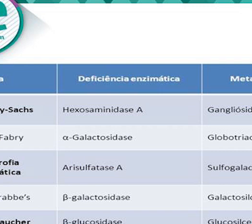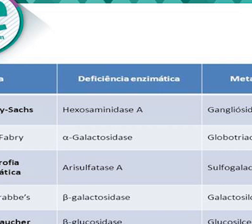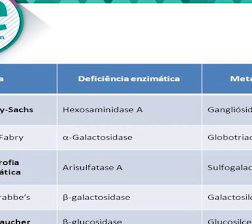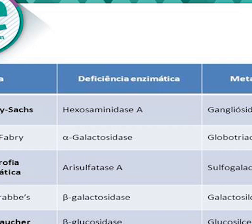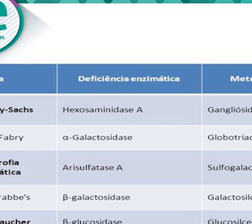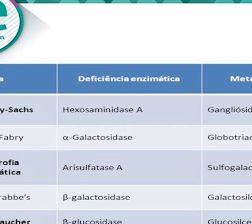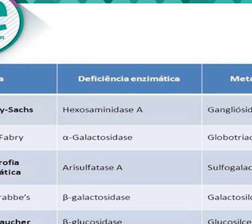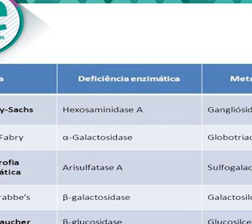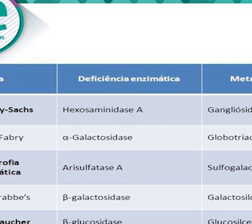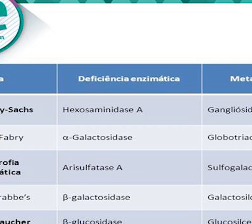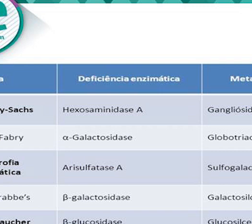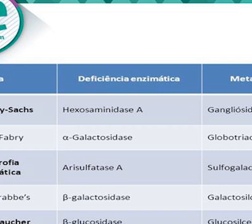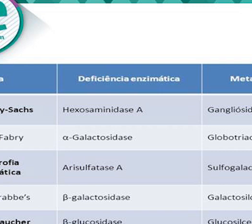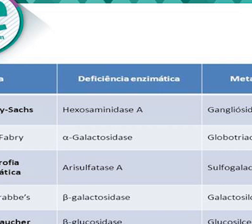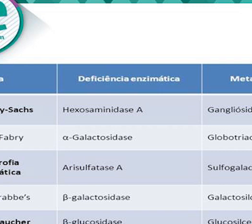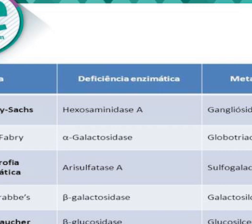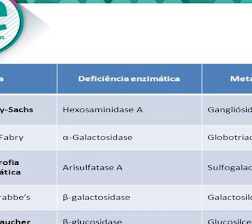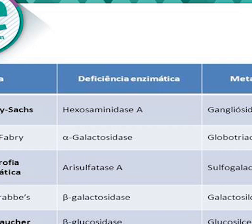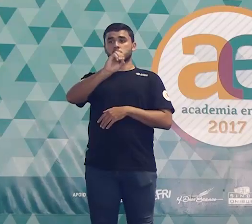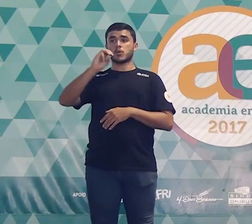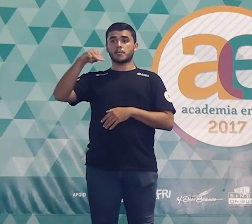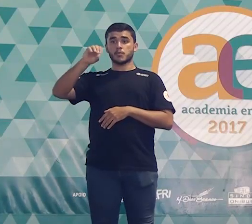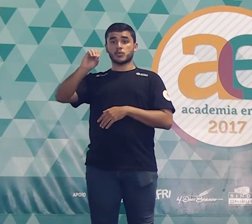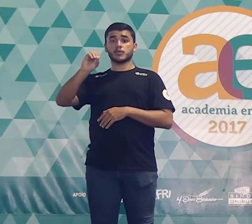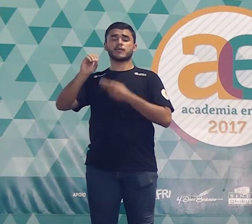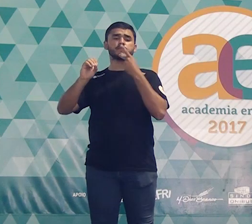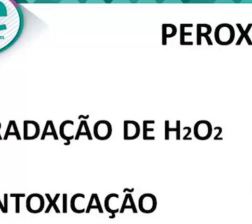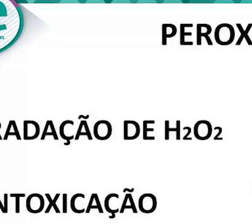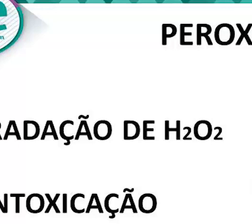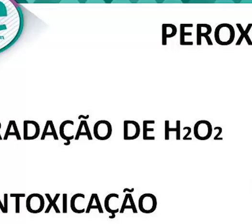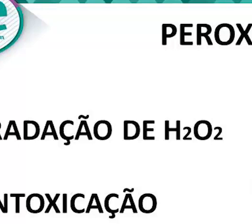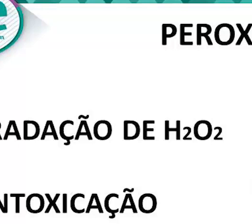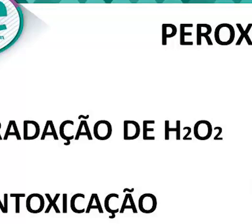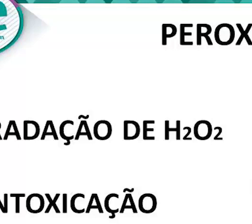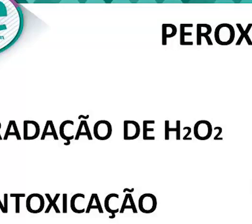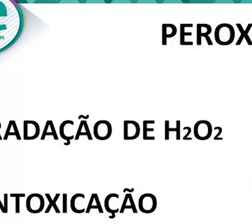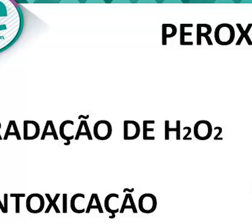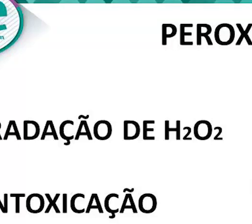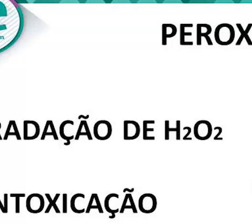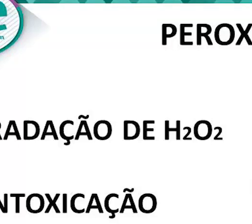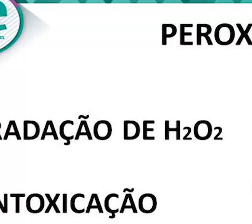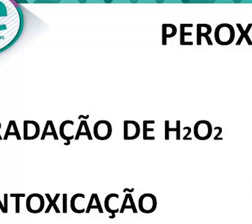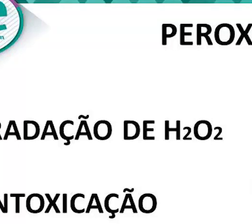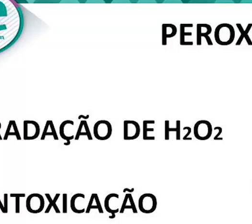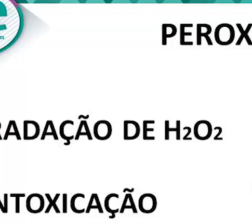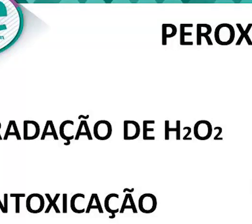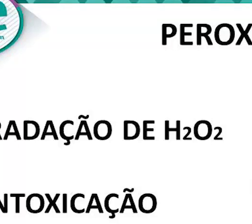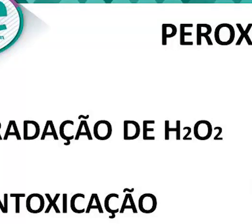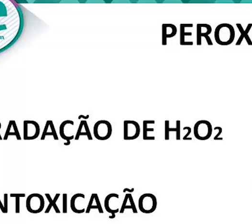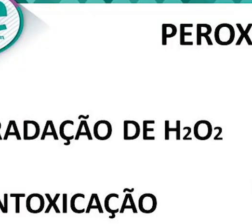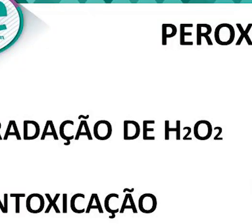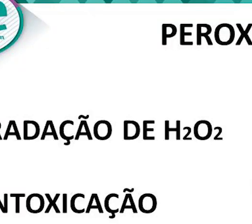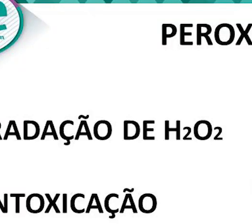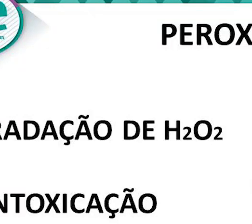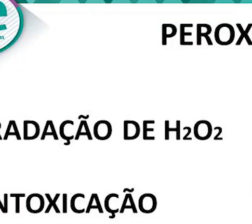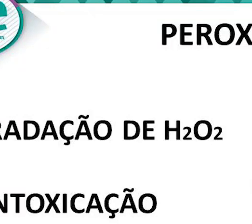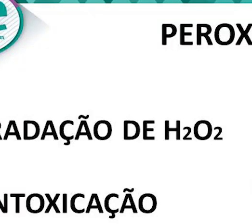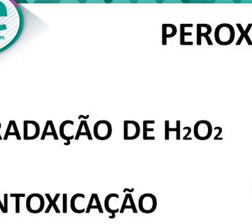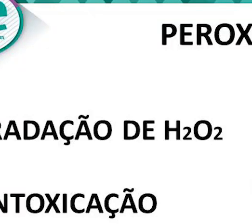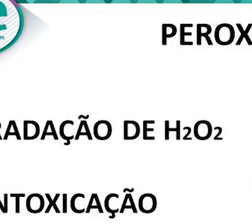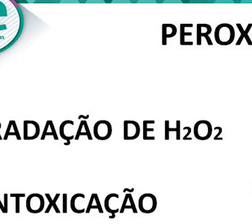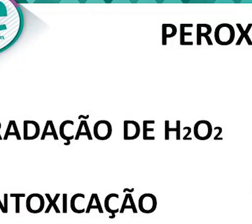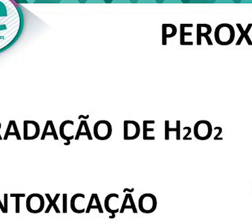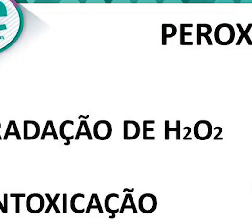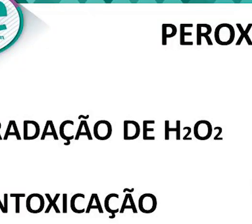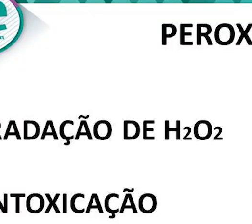do peroxissomo, tá? Gente, o peroxissomo é uma organela basicamente responsável pela degradação